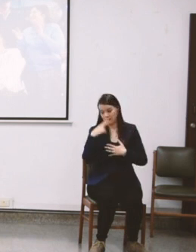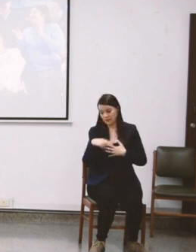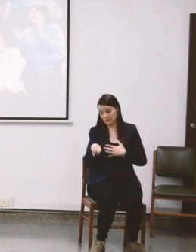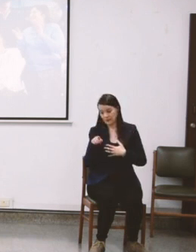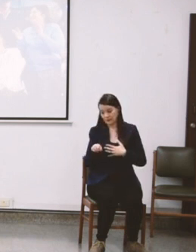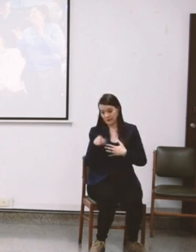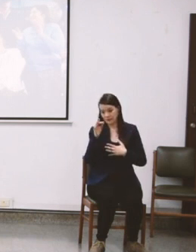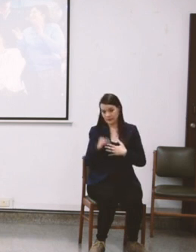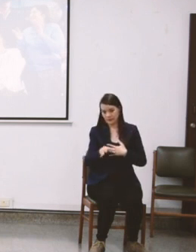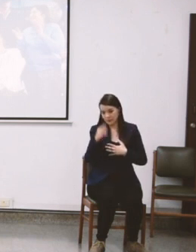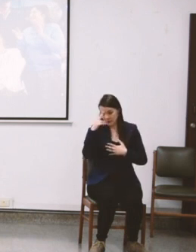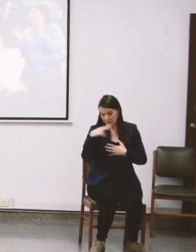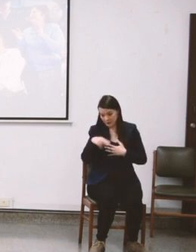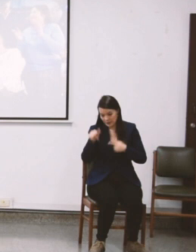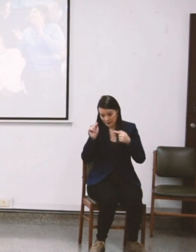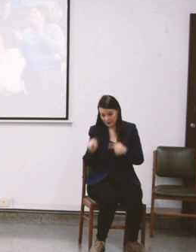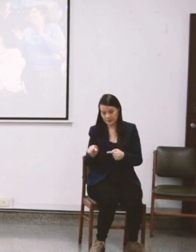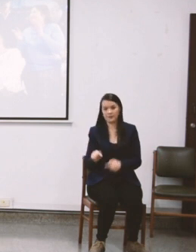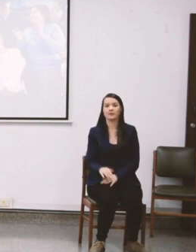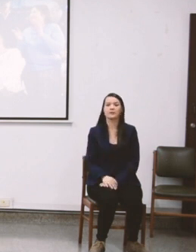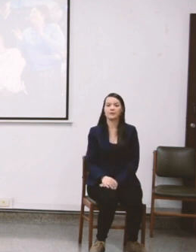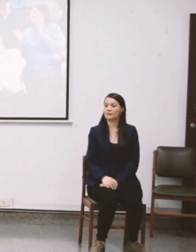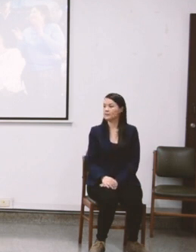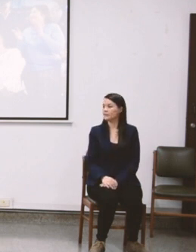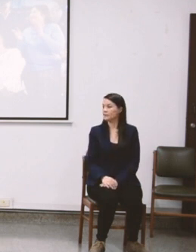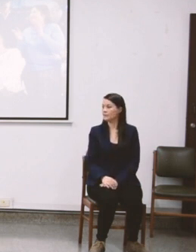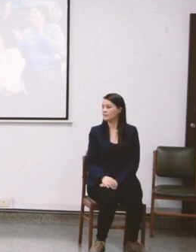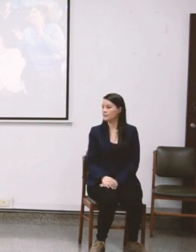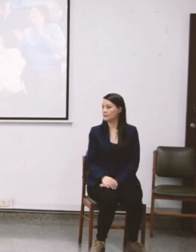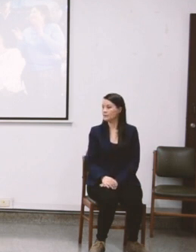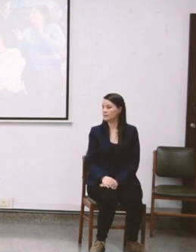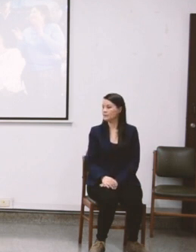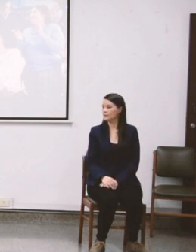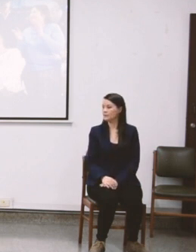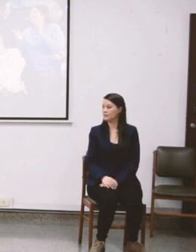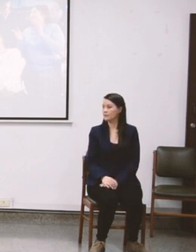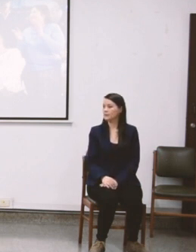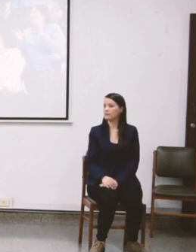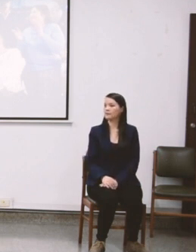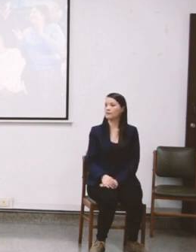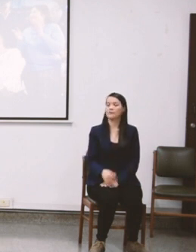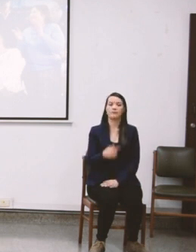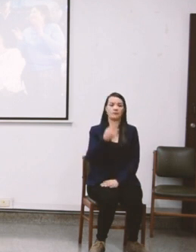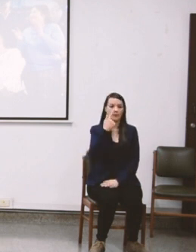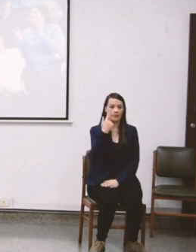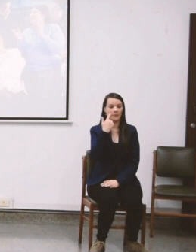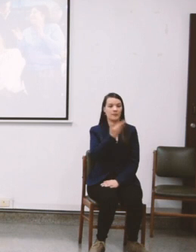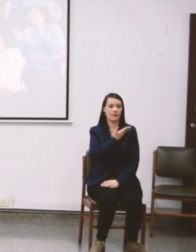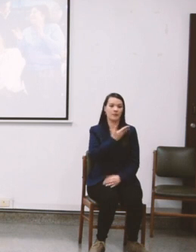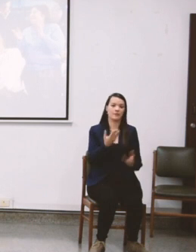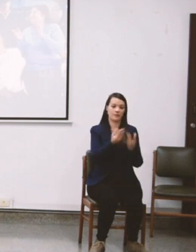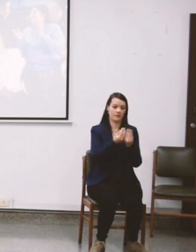es a partir de eso, sobre mi hija, ¿no? O sea, que una cosa que he tratado de compartir con padres y madres